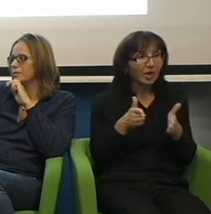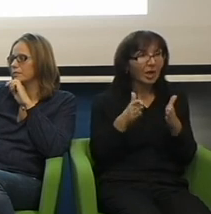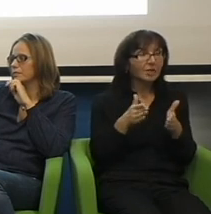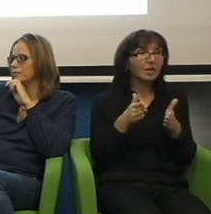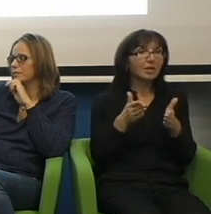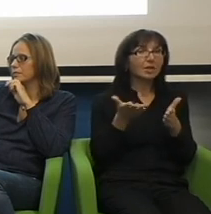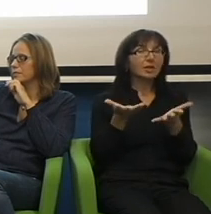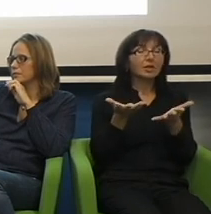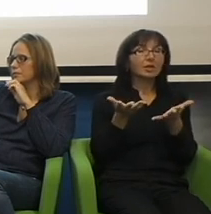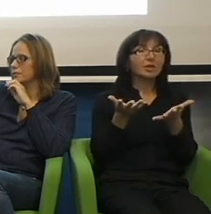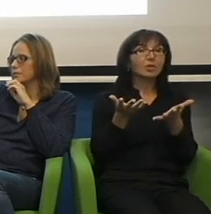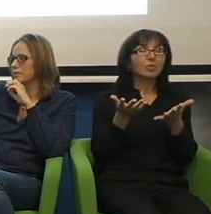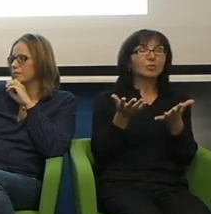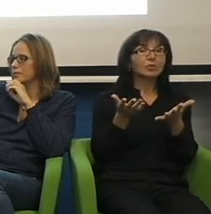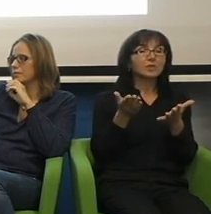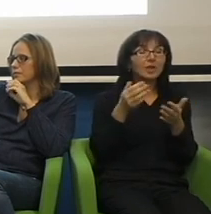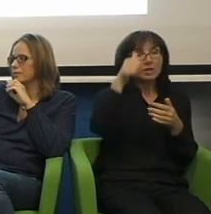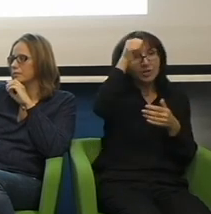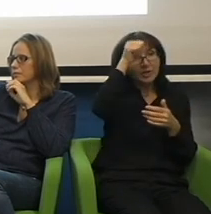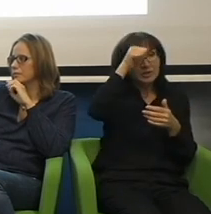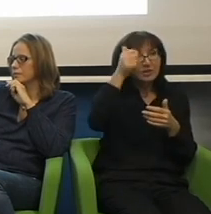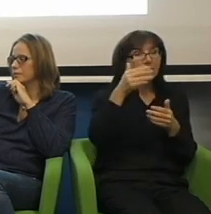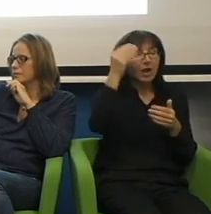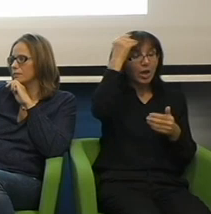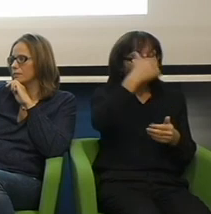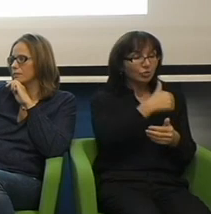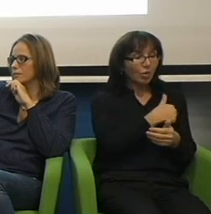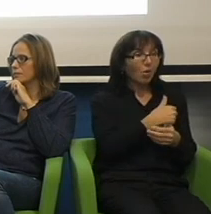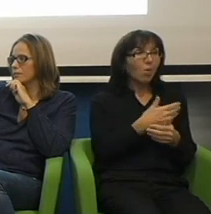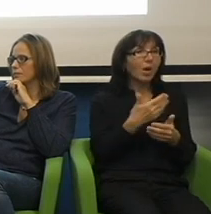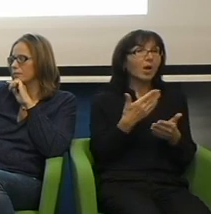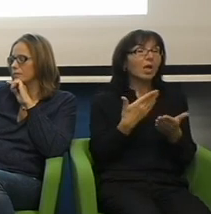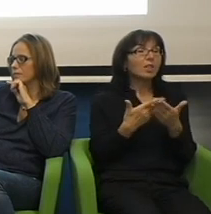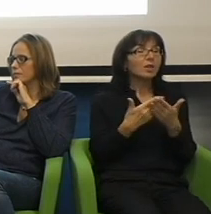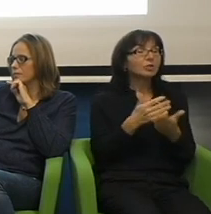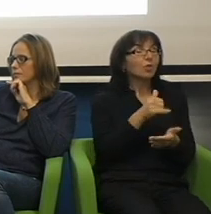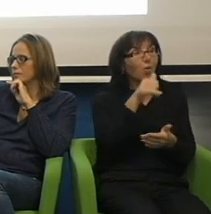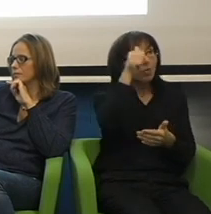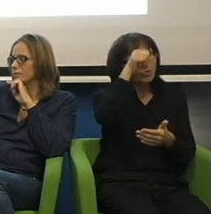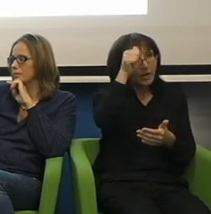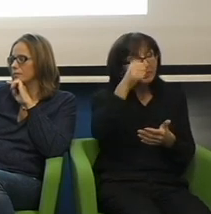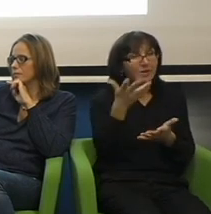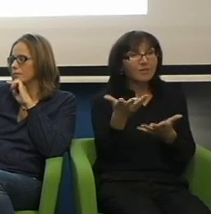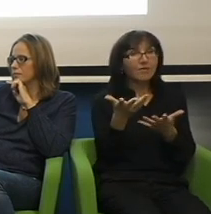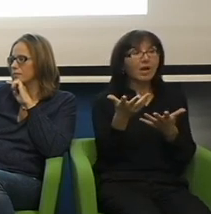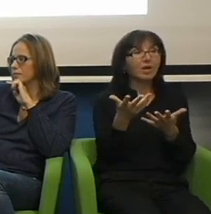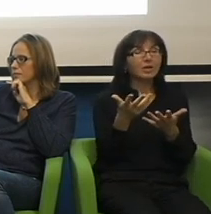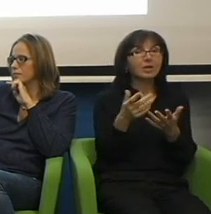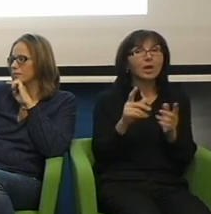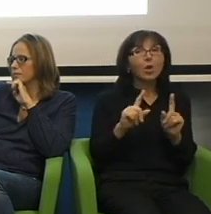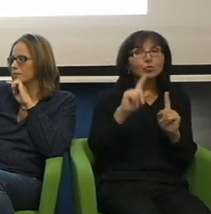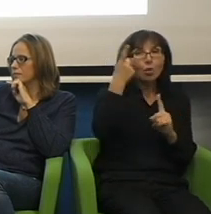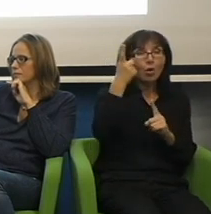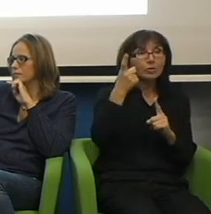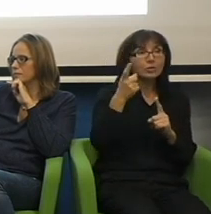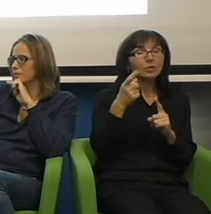ich budynek szkolny, żeby ta pamięć małej ojczyzny w tym wypadku, tak? Bo tak sobie myślę, to gdzieś z czegoś tam się tworzy,